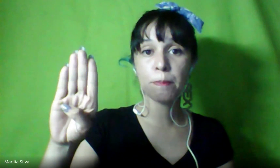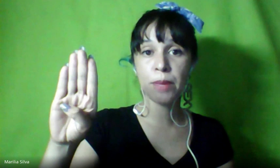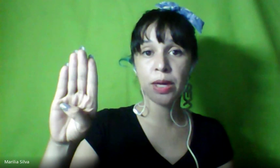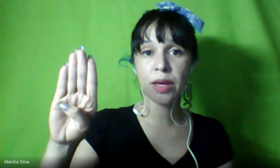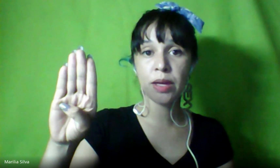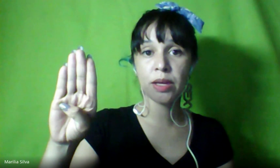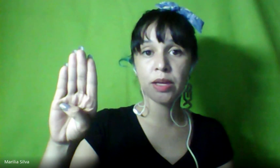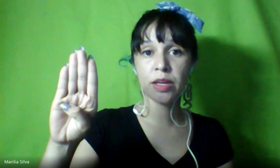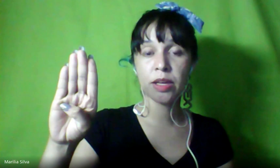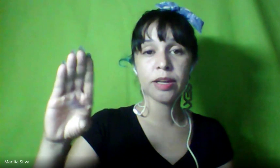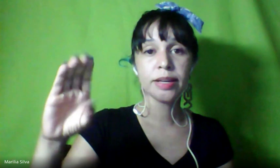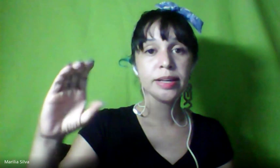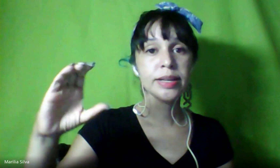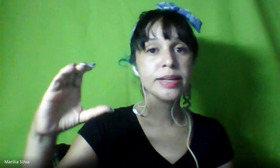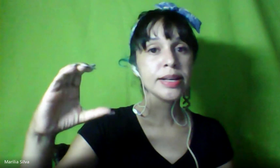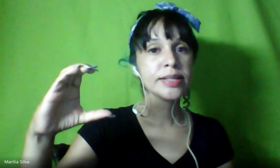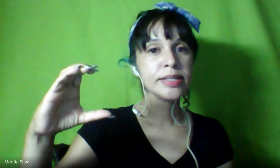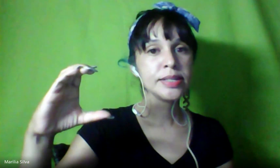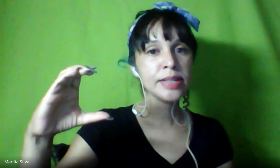B,